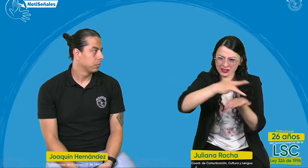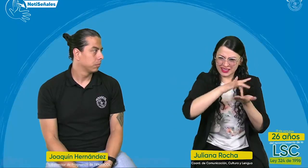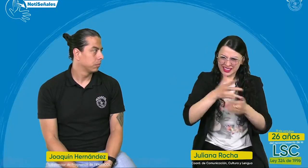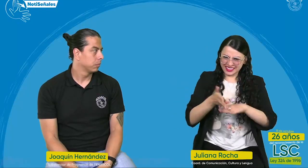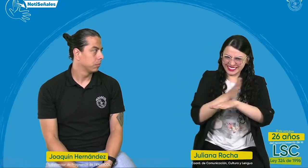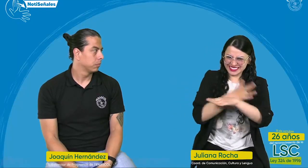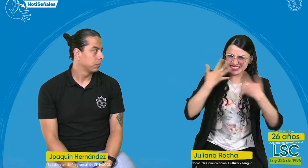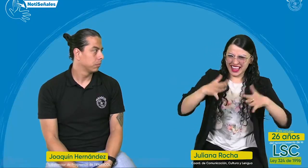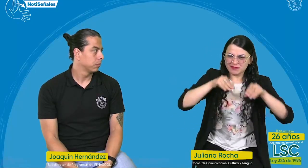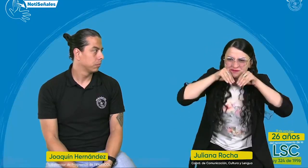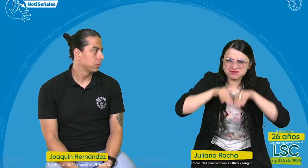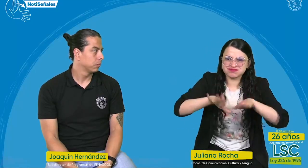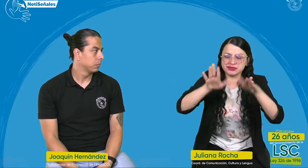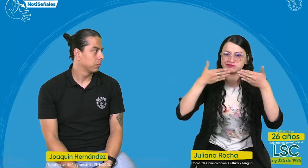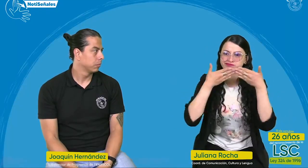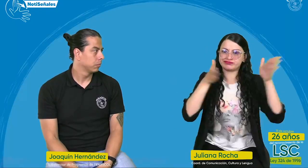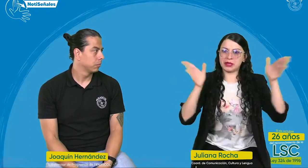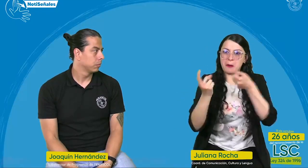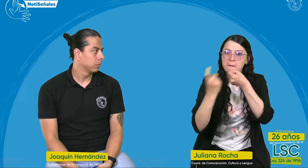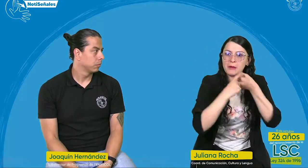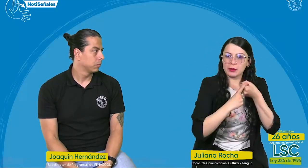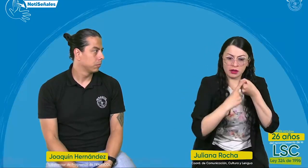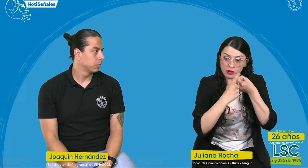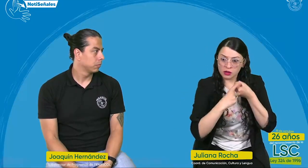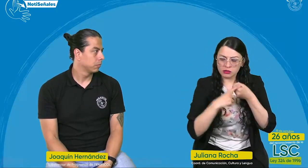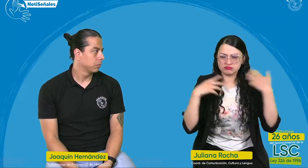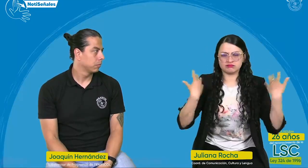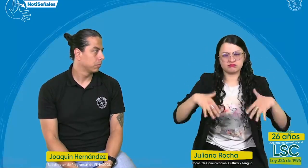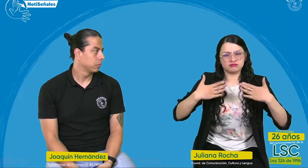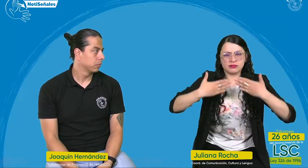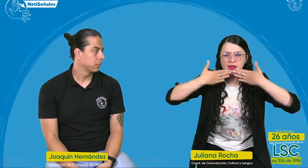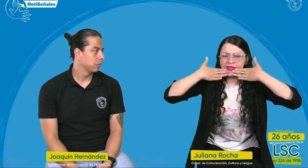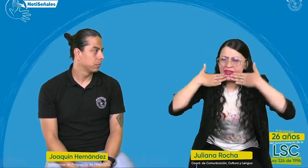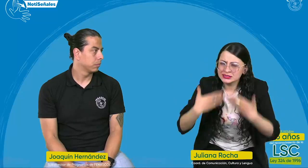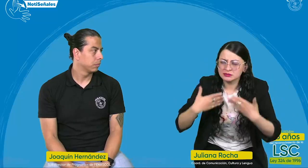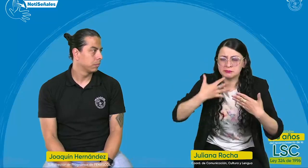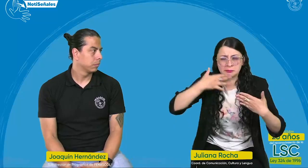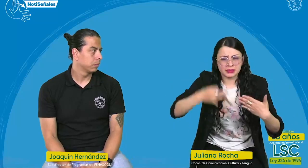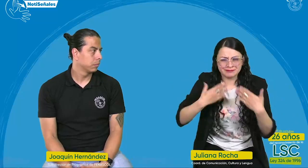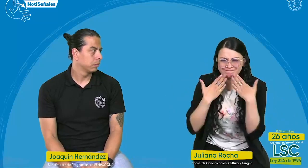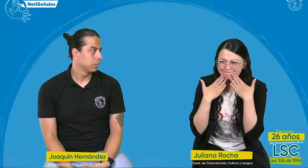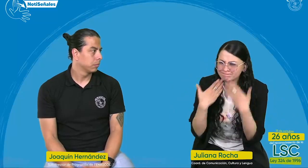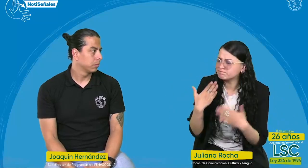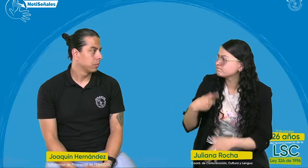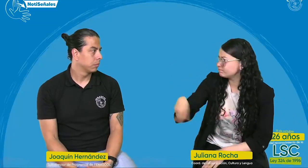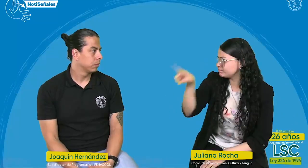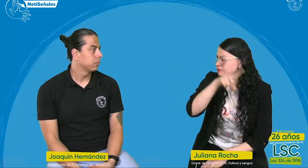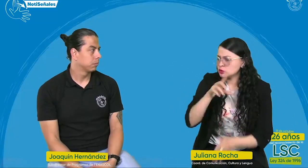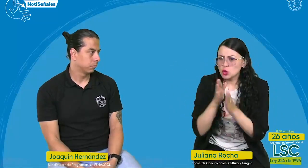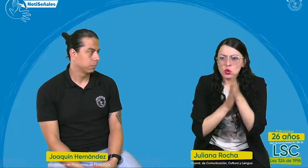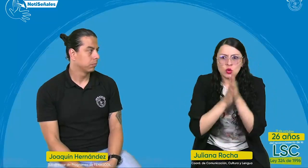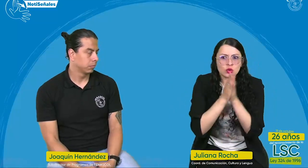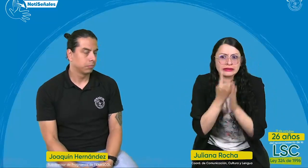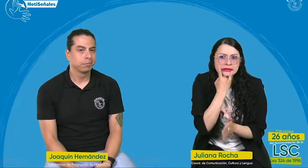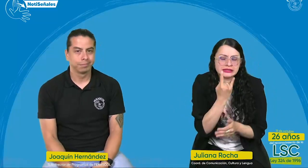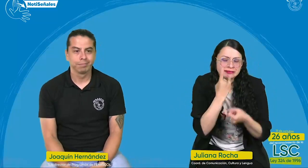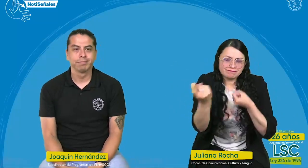presencial pero recuerdan que se envió un video sobre las inscripciones agradecemos de verdad sus inscripciones